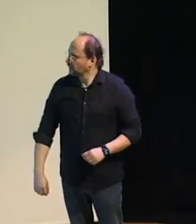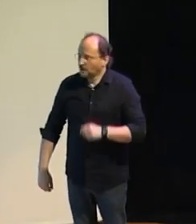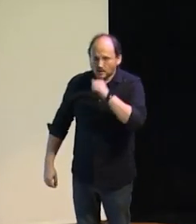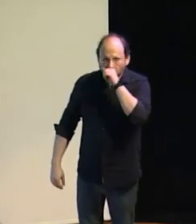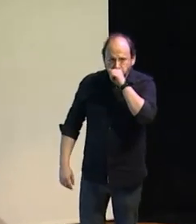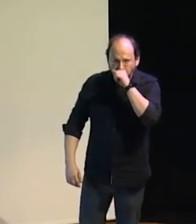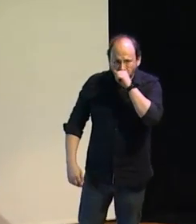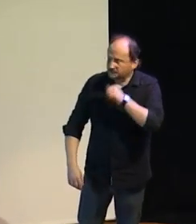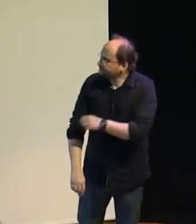Encore.